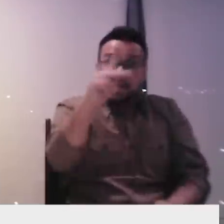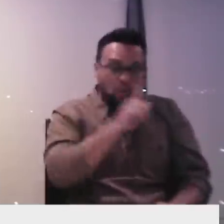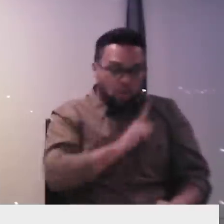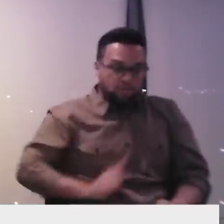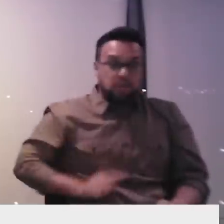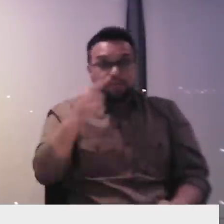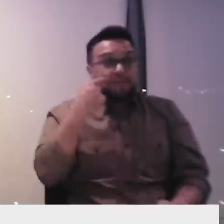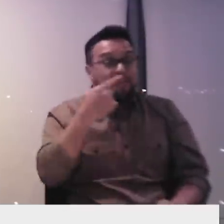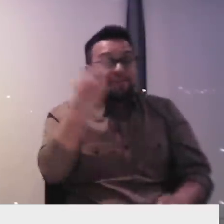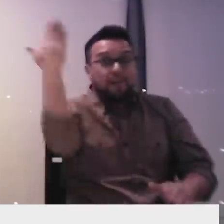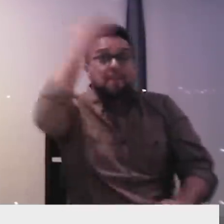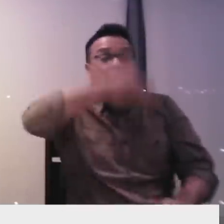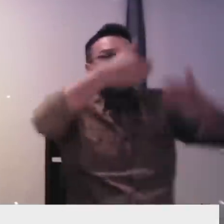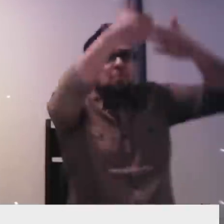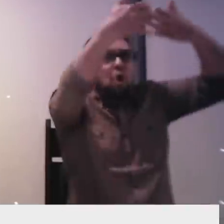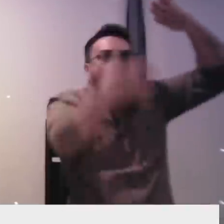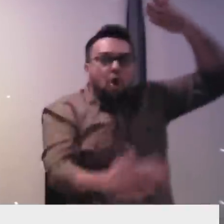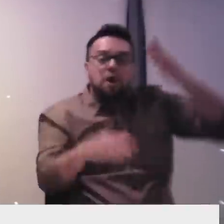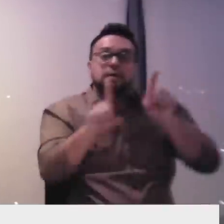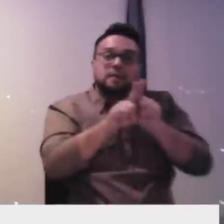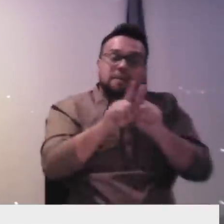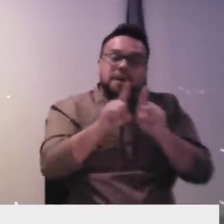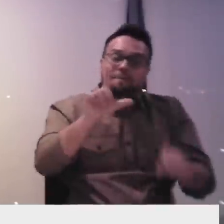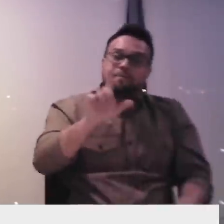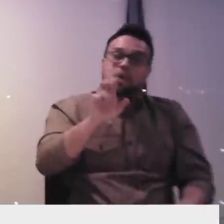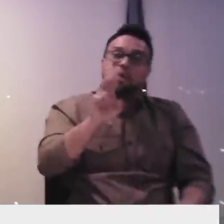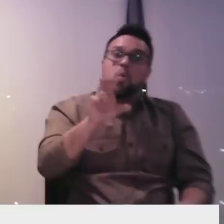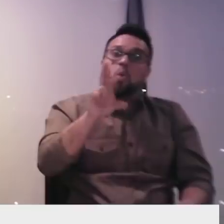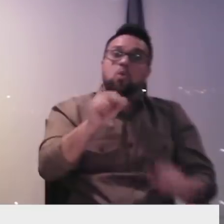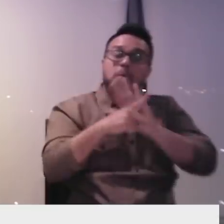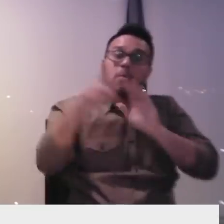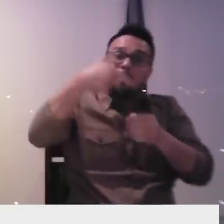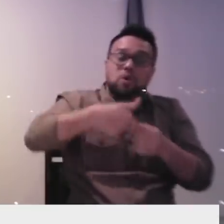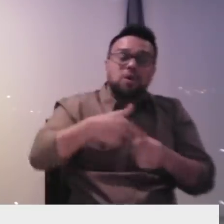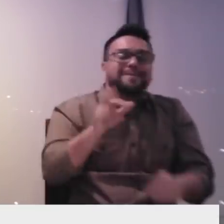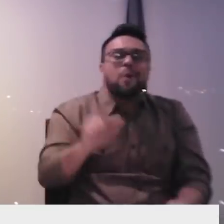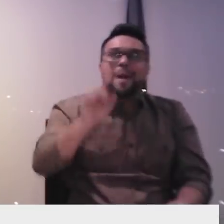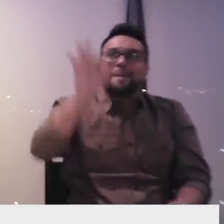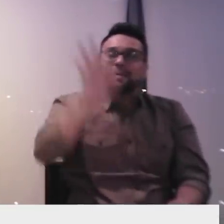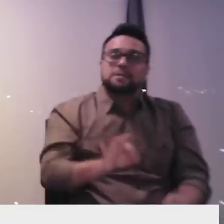tu vai ver. Margem de lucro do posto. Não pode ser um percentual, tem que ter um valor. Margem de lucro